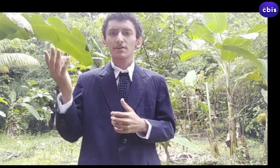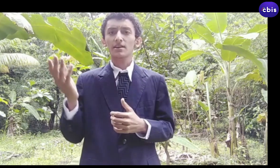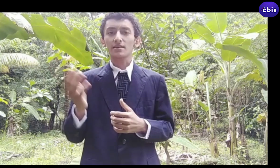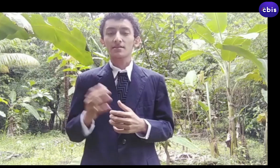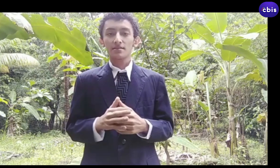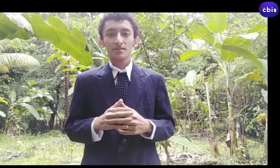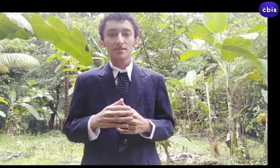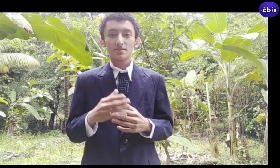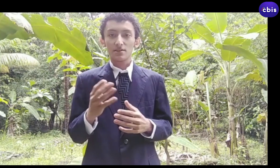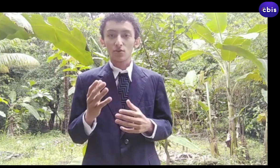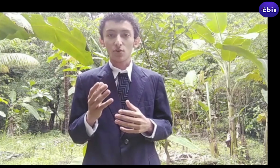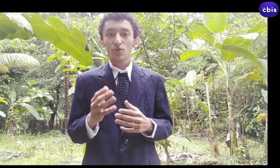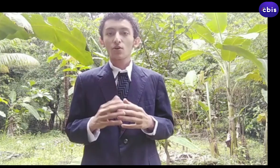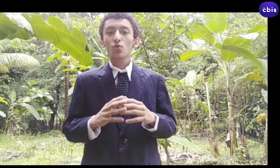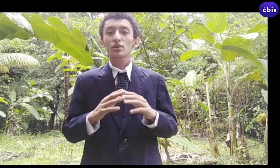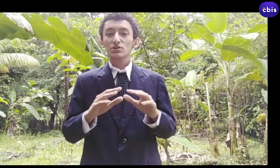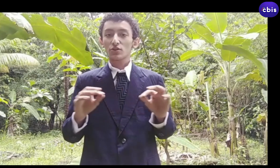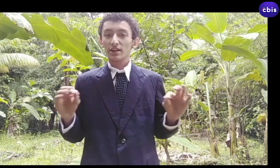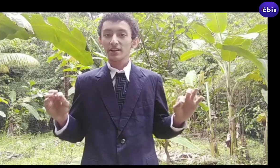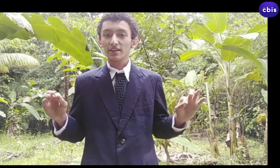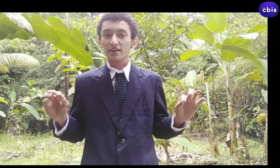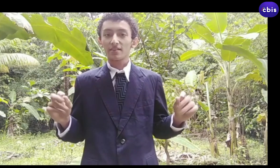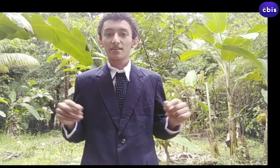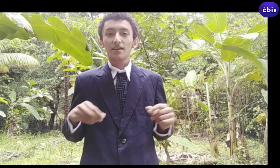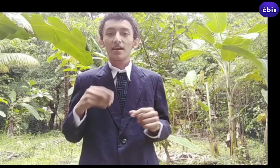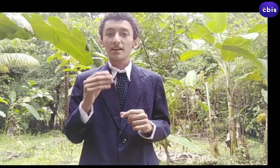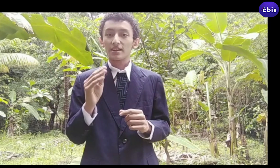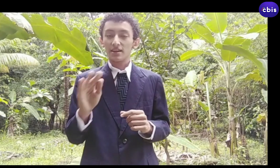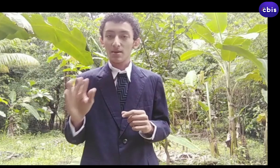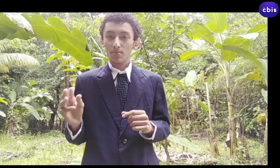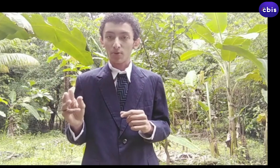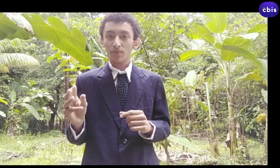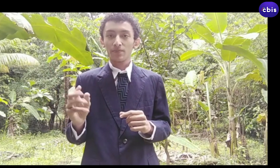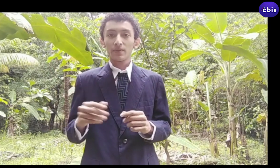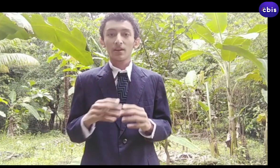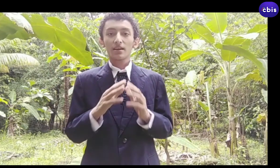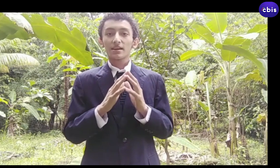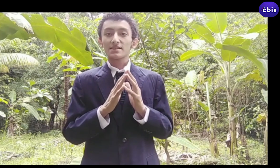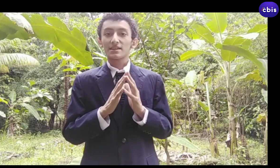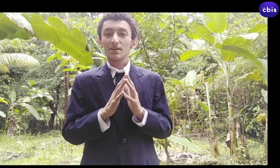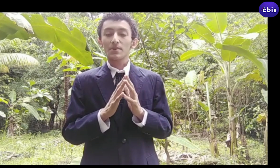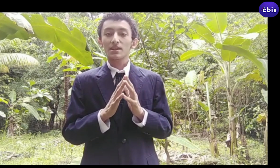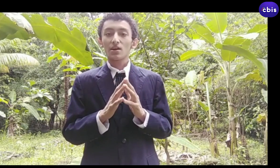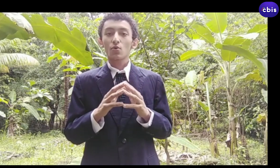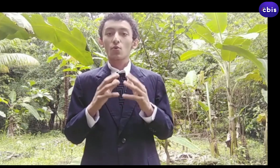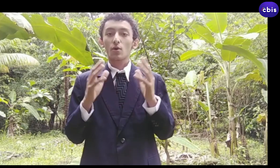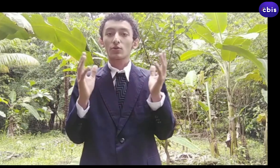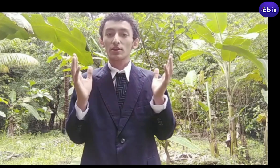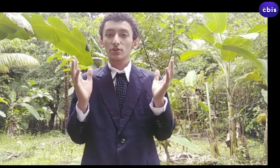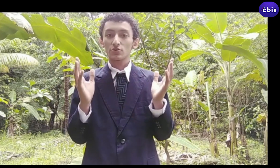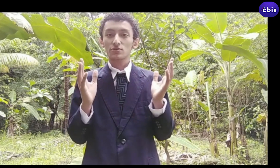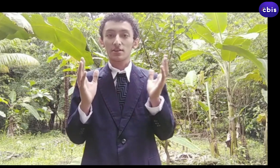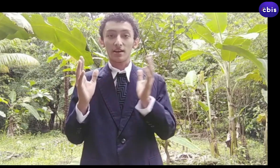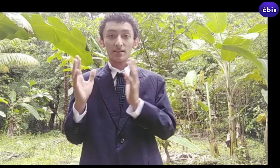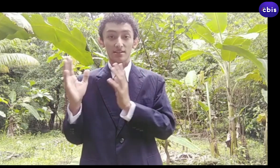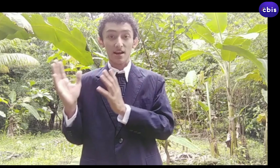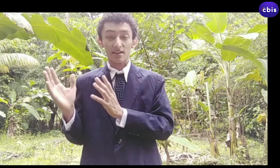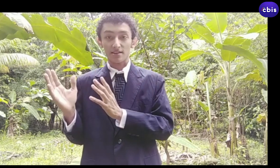vida? Sino una sola línea en el tiempo que se termina cuando a Dios le da las